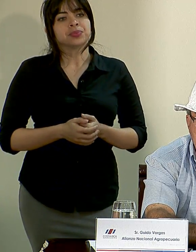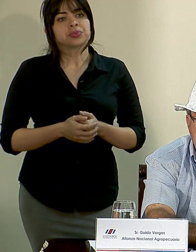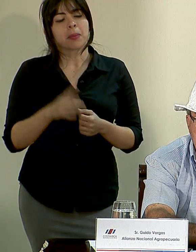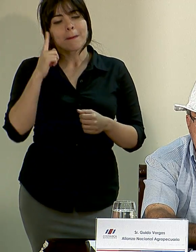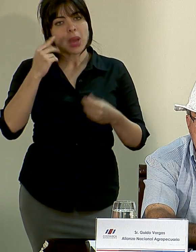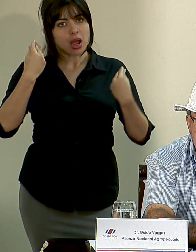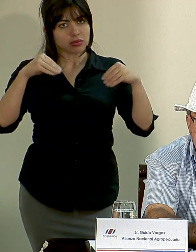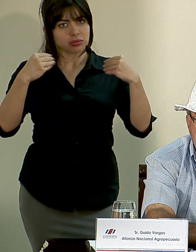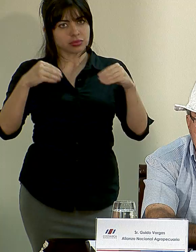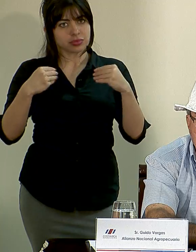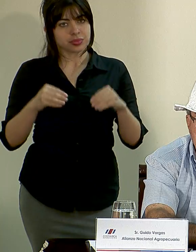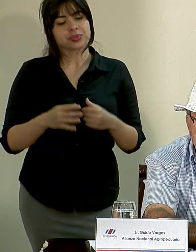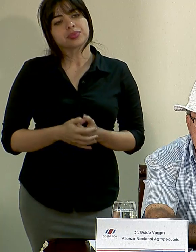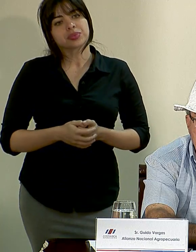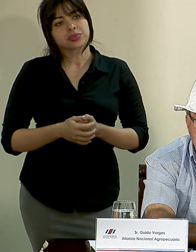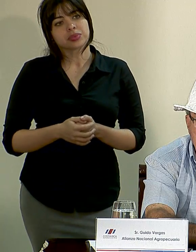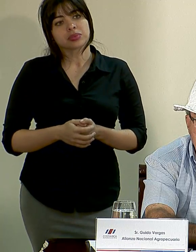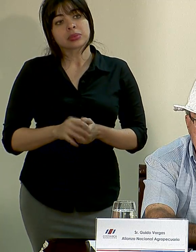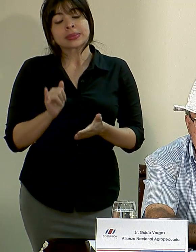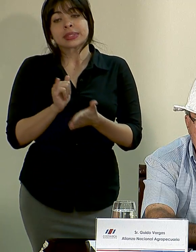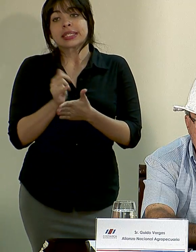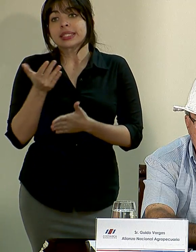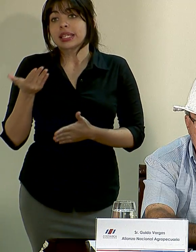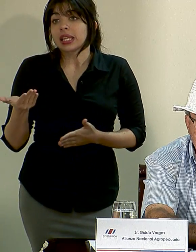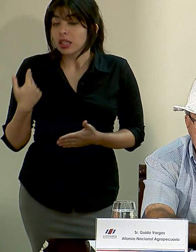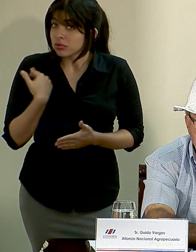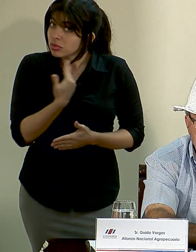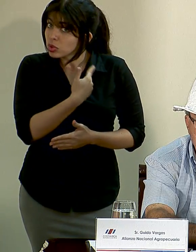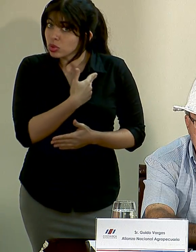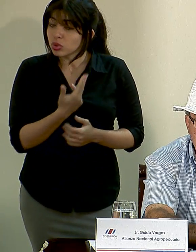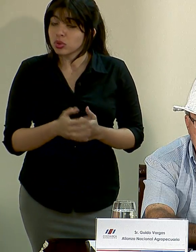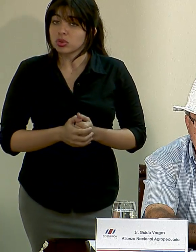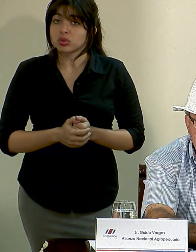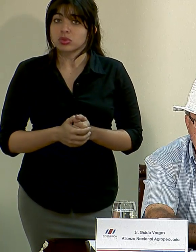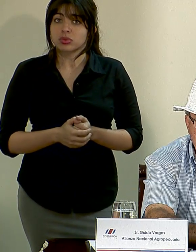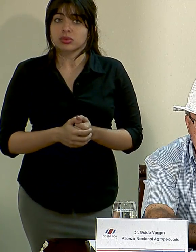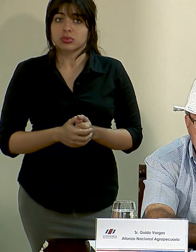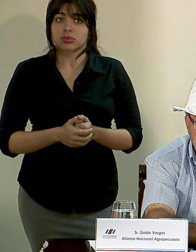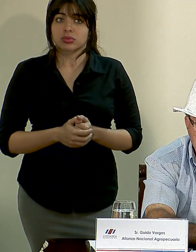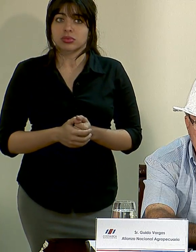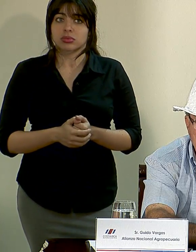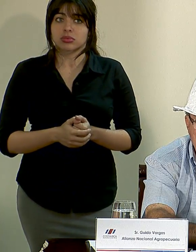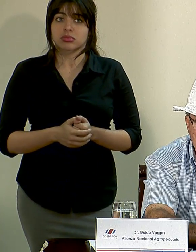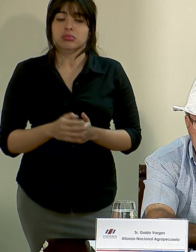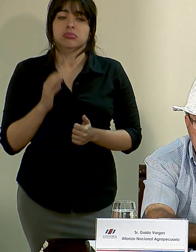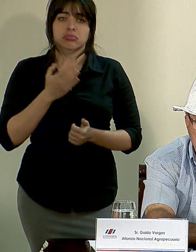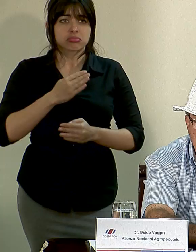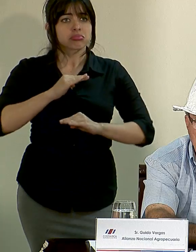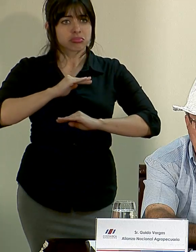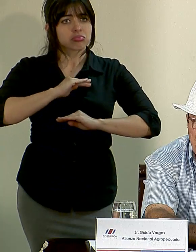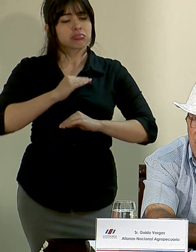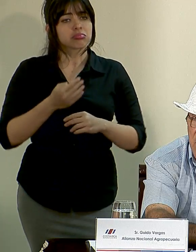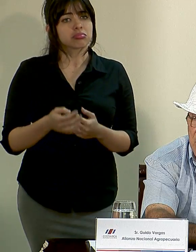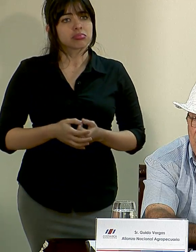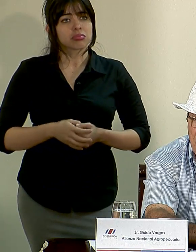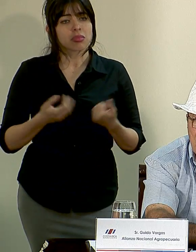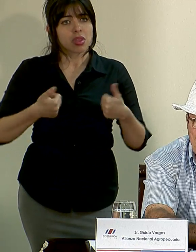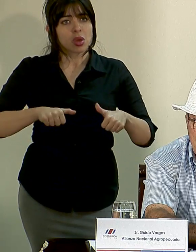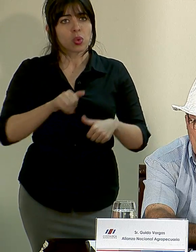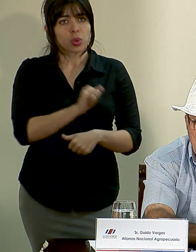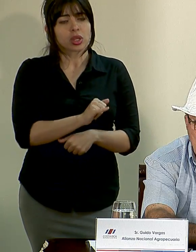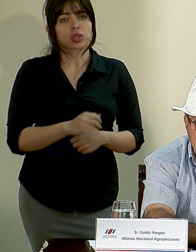comerciales. Así es que nosotros estamos satisfechos del